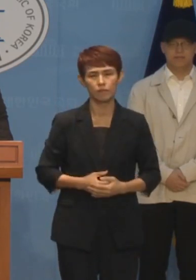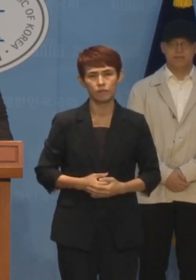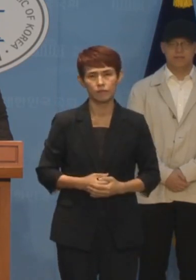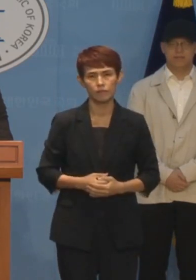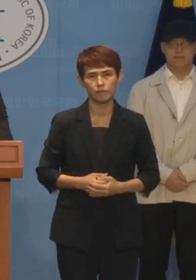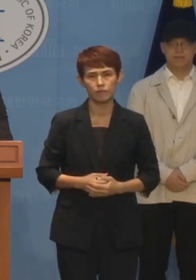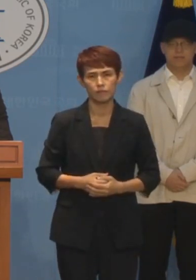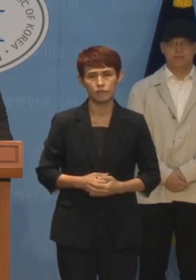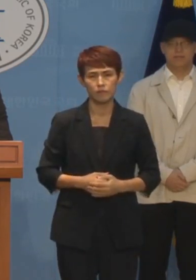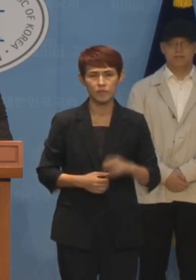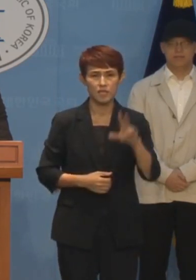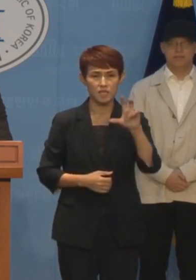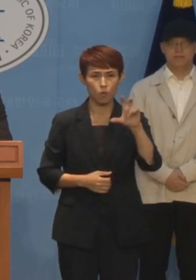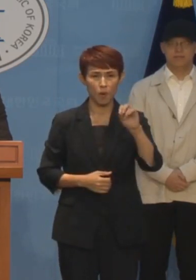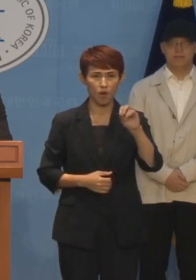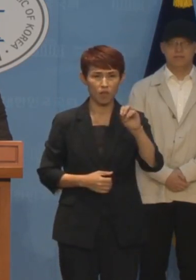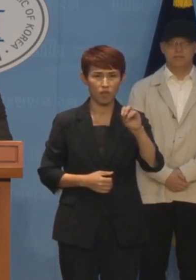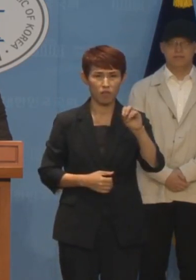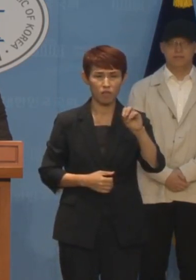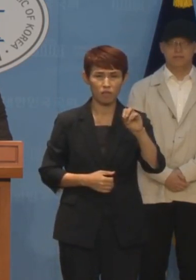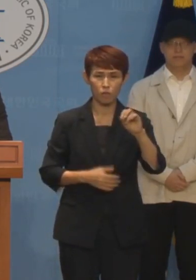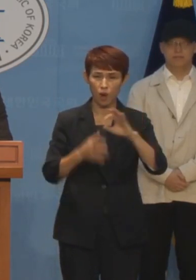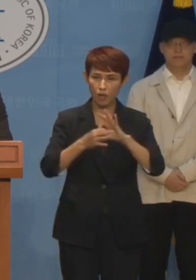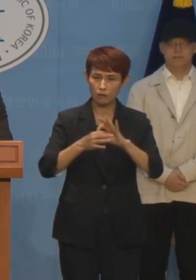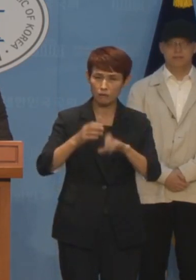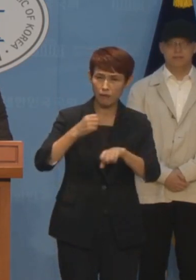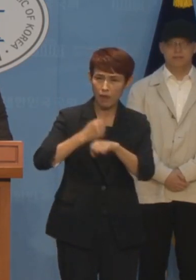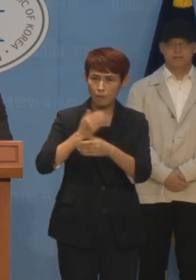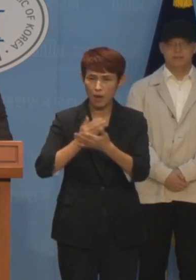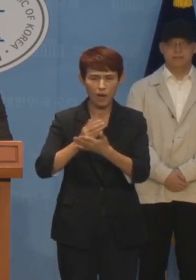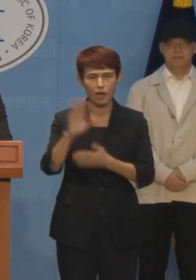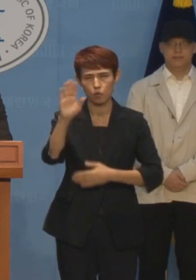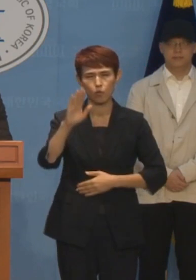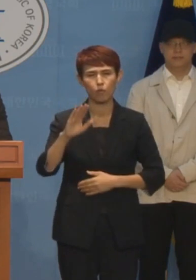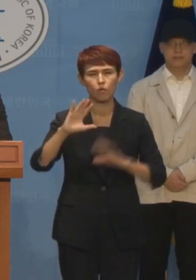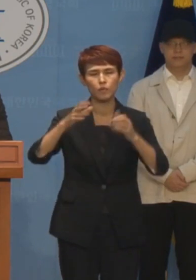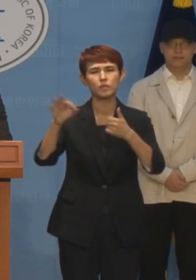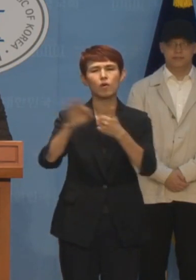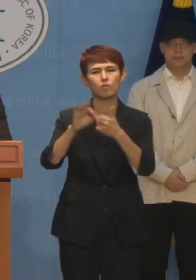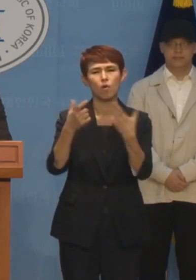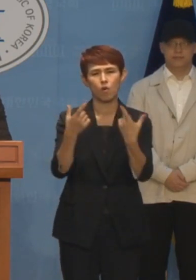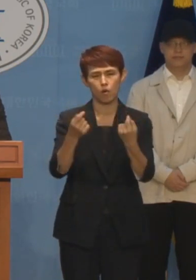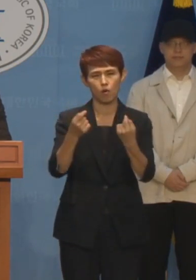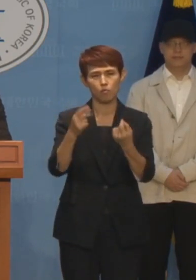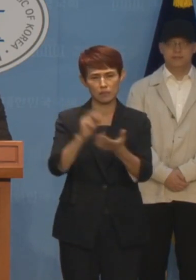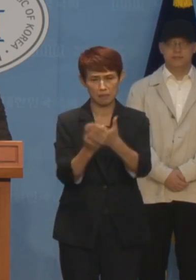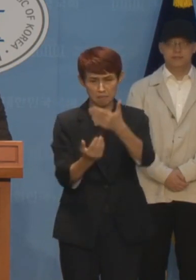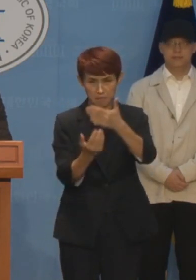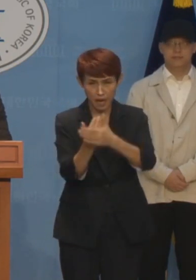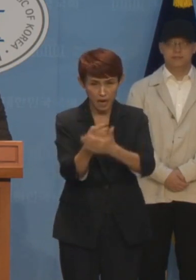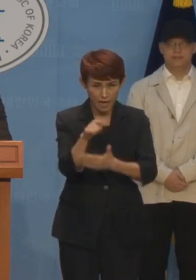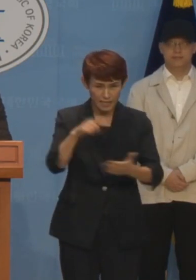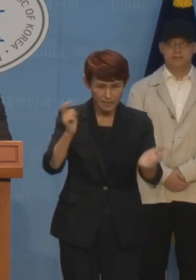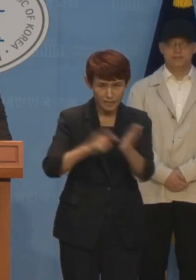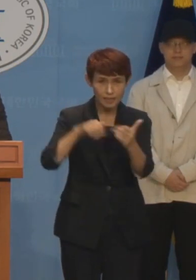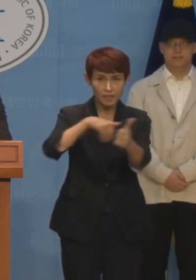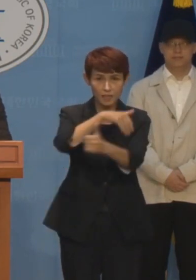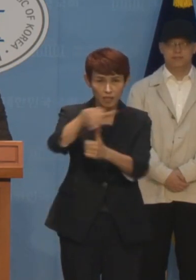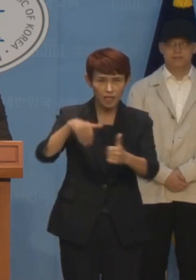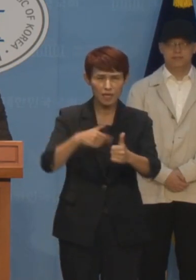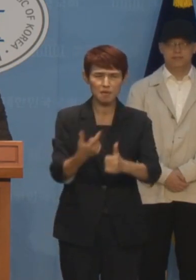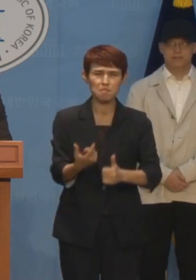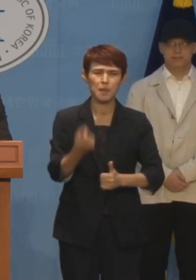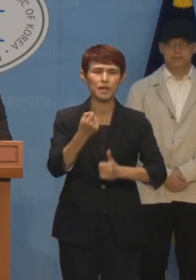우리는 25만 원에 대해서 논의할 때가 아니라 연금과 같이 눈앞에 닥친 위기 상황에 대해